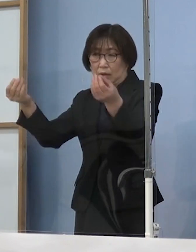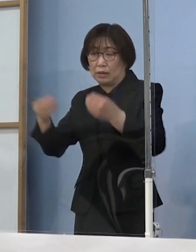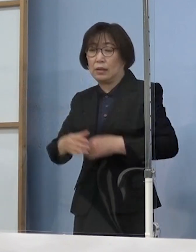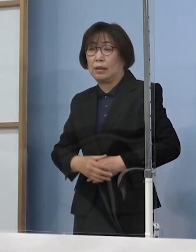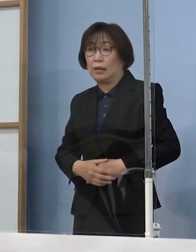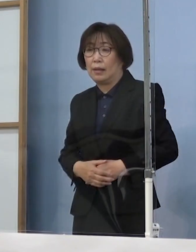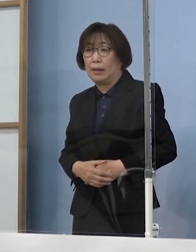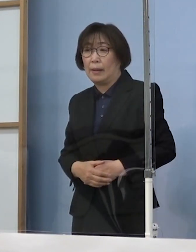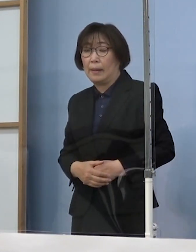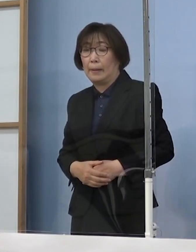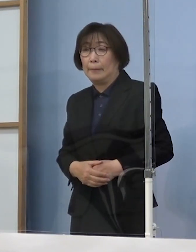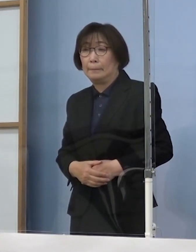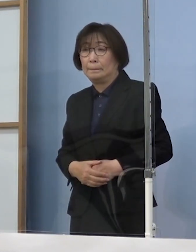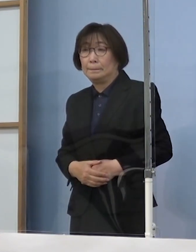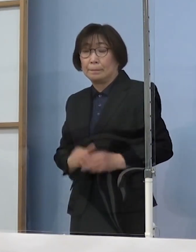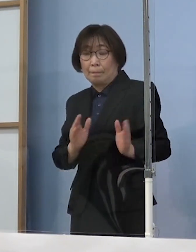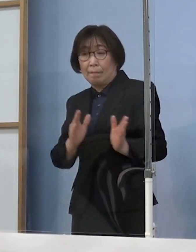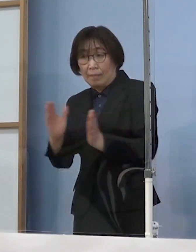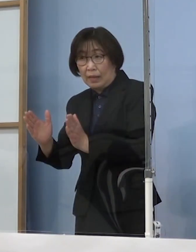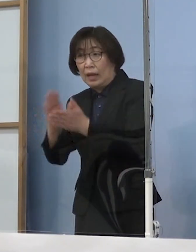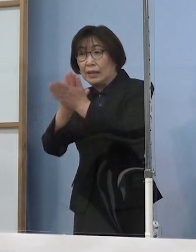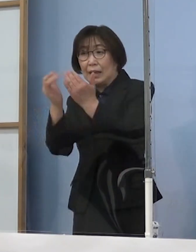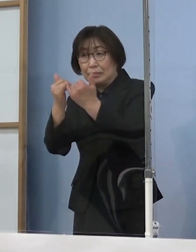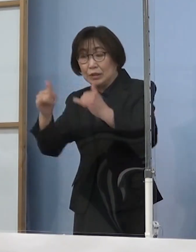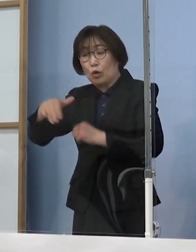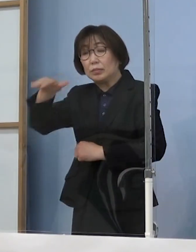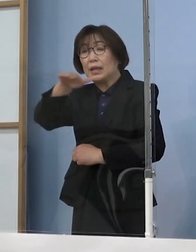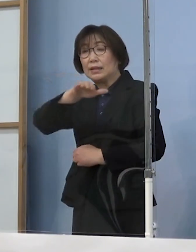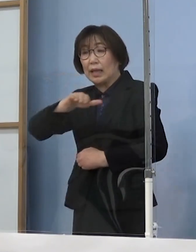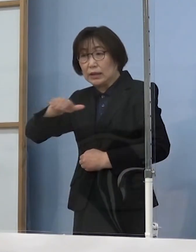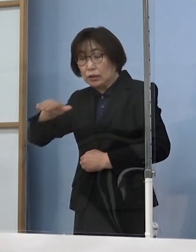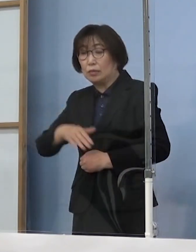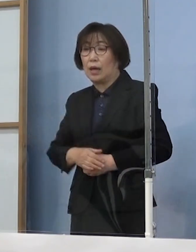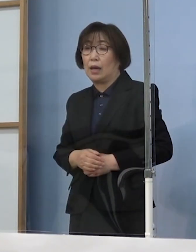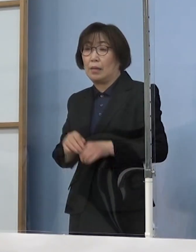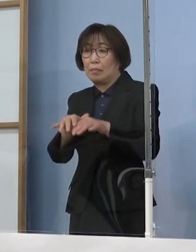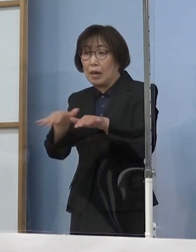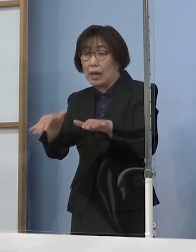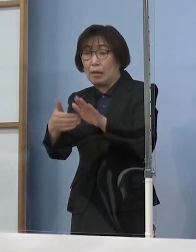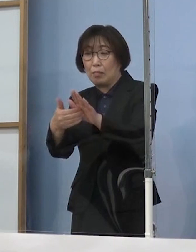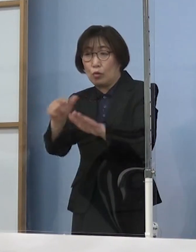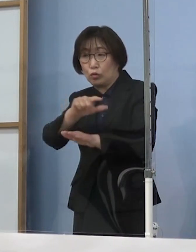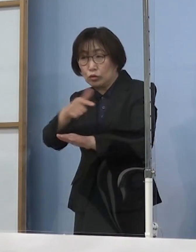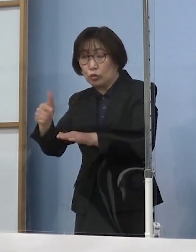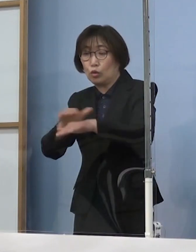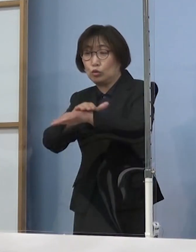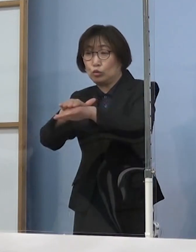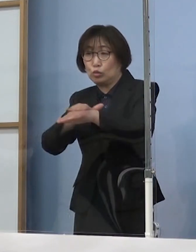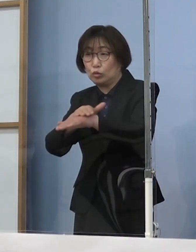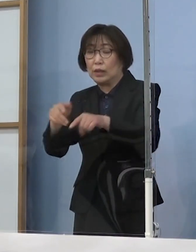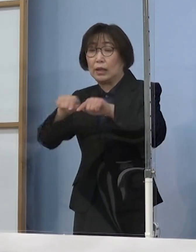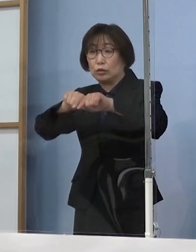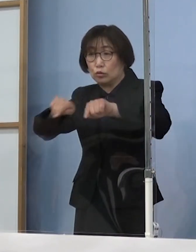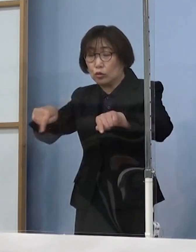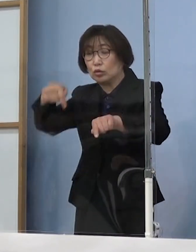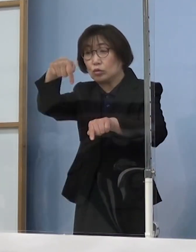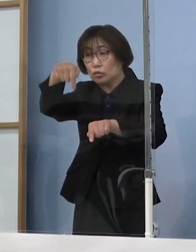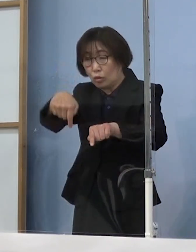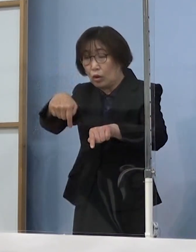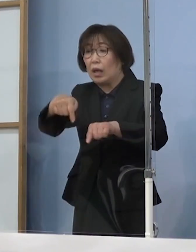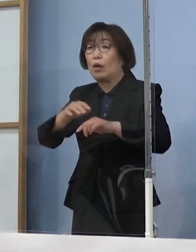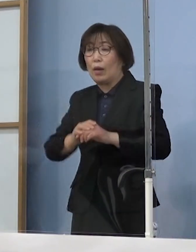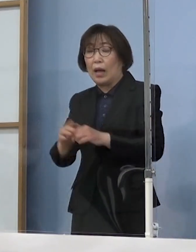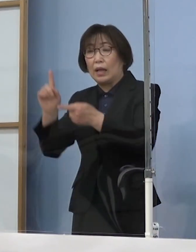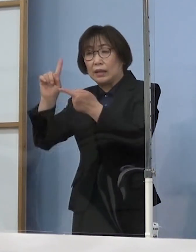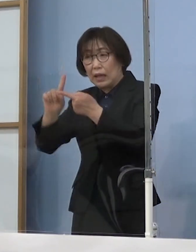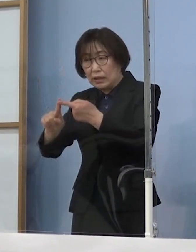。ということで、まずは県民の皆様方にはまん延防止等重点措置、これが今回適用見送りと